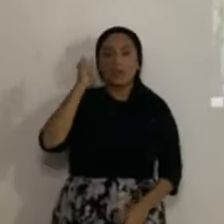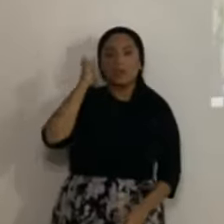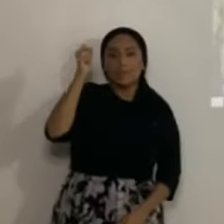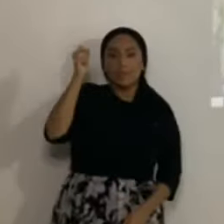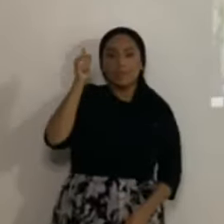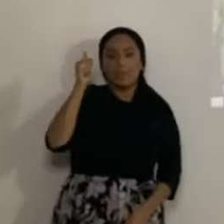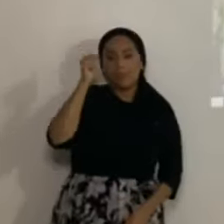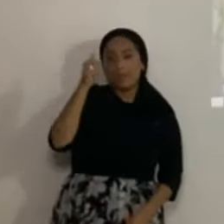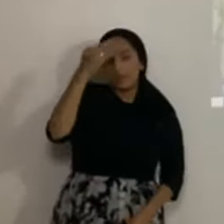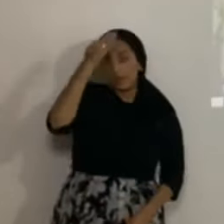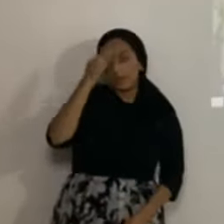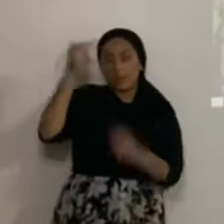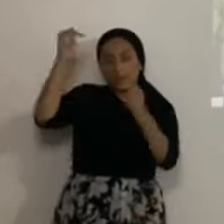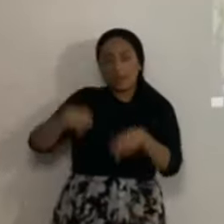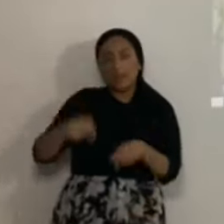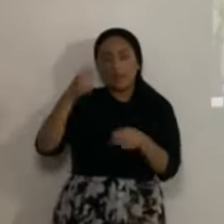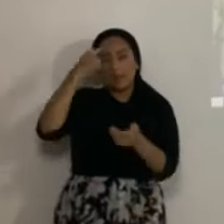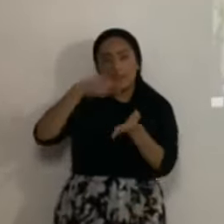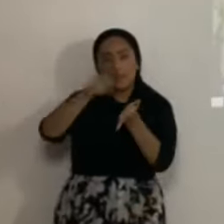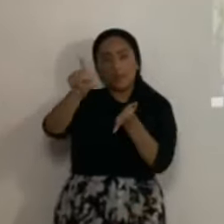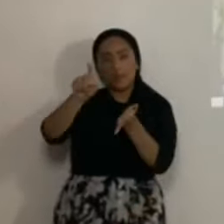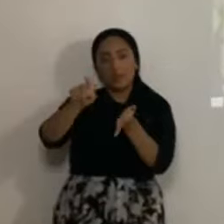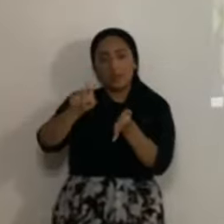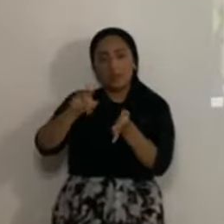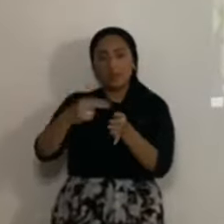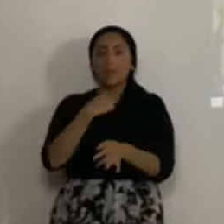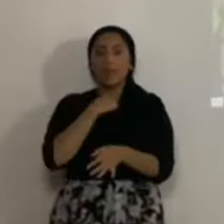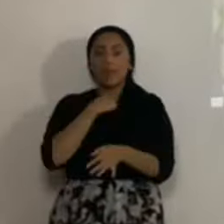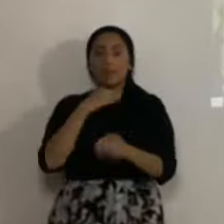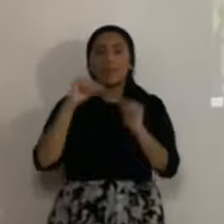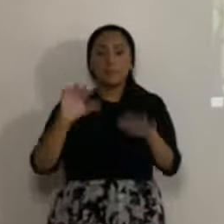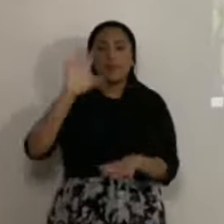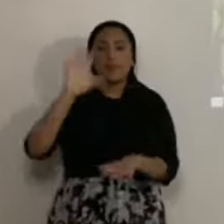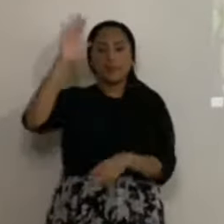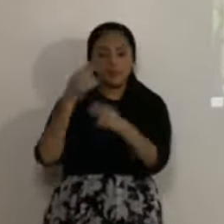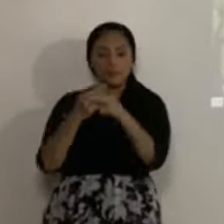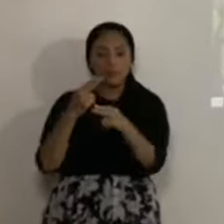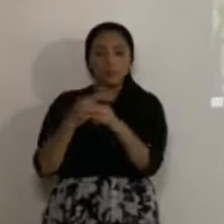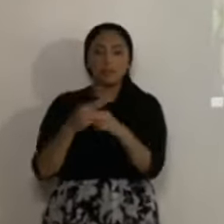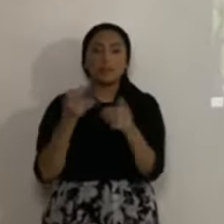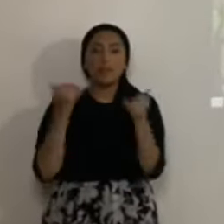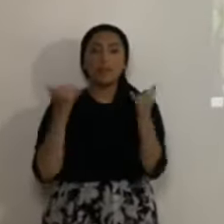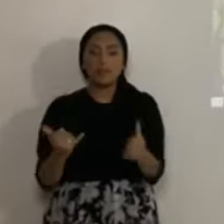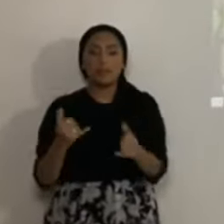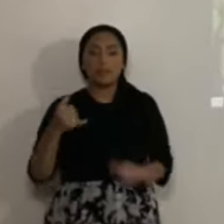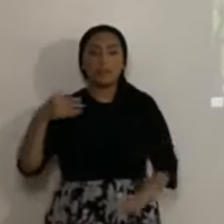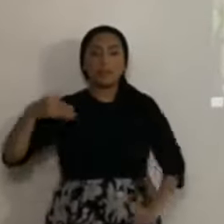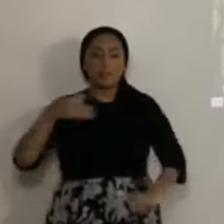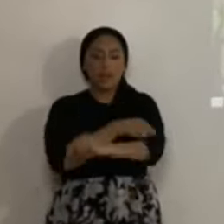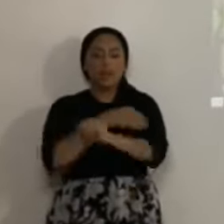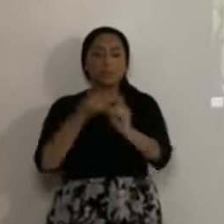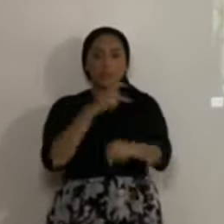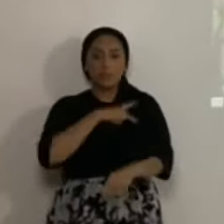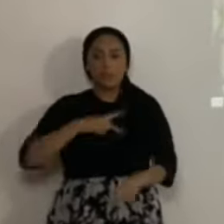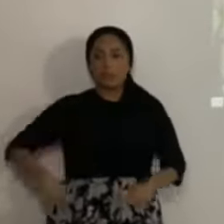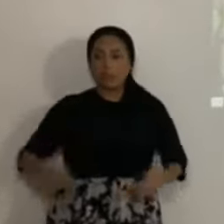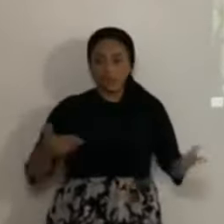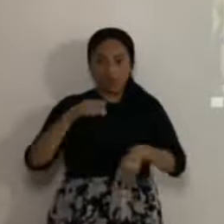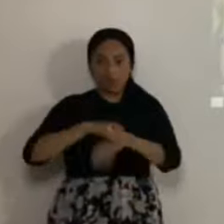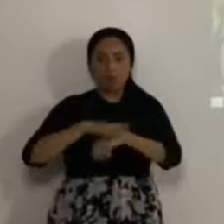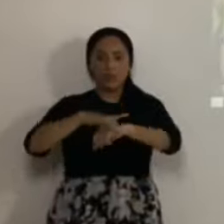El mismo Elohim vino a pagar la deuda. Bendito es su nombre. Entonces, a ver, el poder de un rey aquí en la tierra